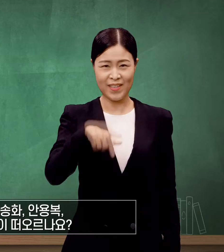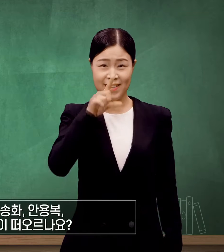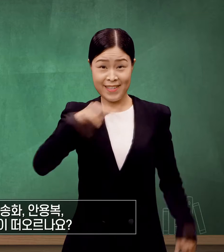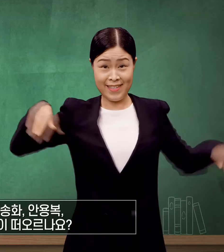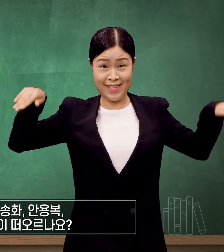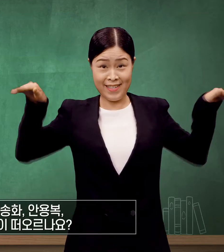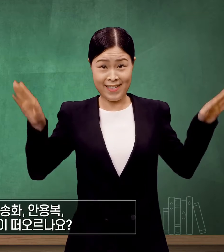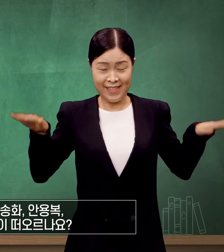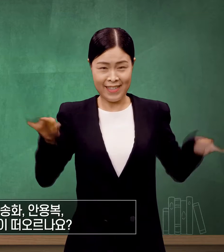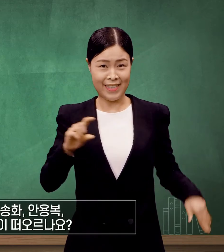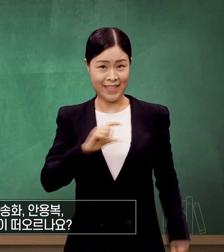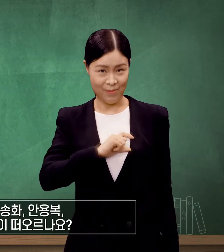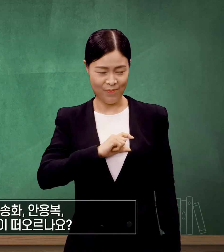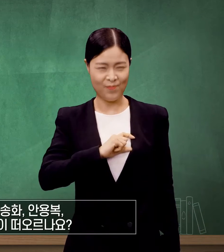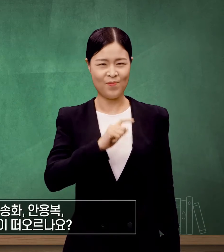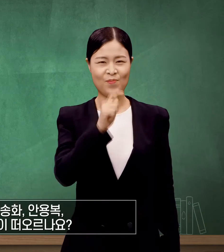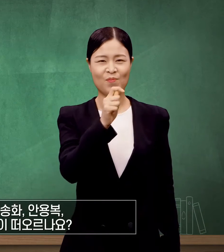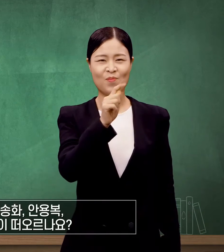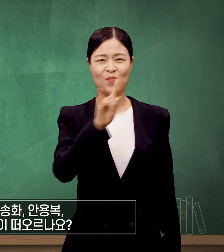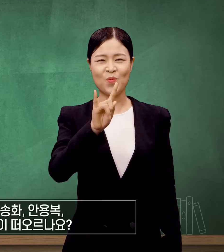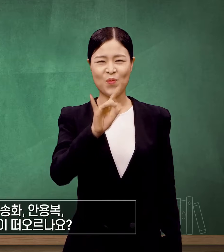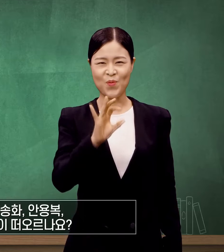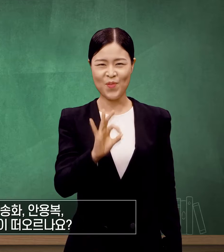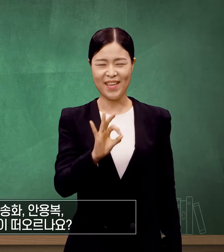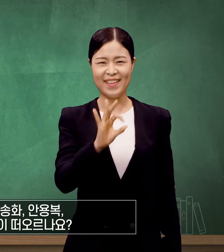괭이 갈매기 모습이 떠오르나요?